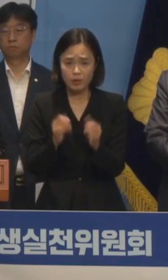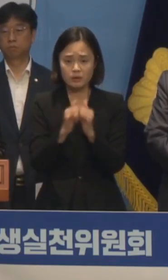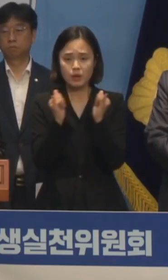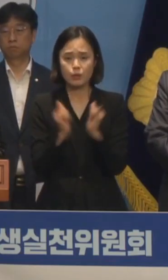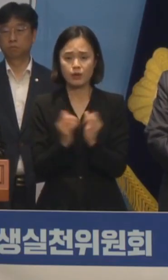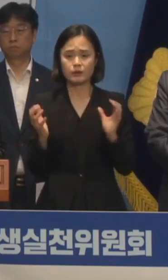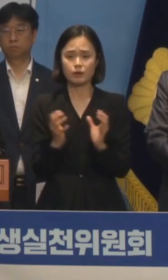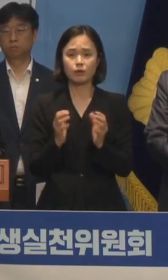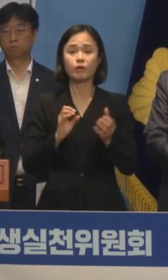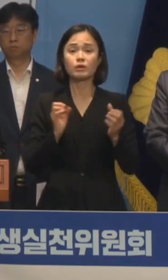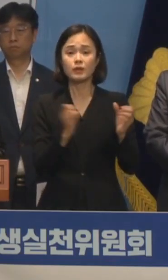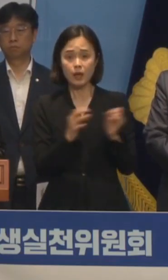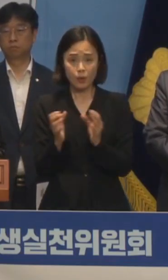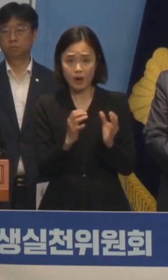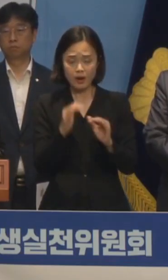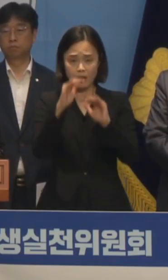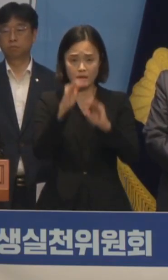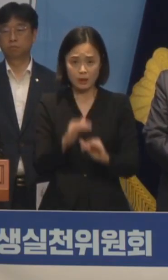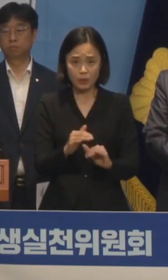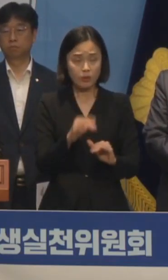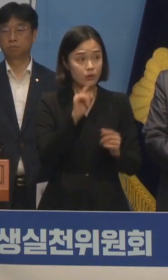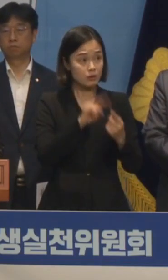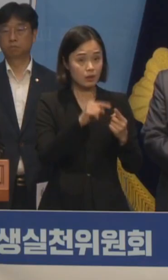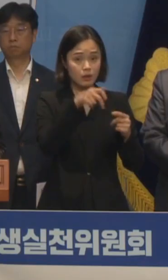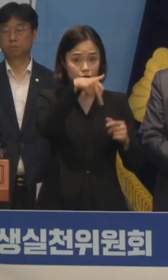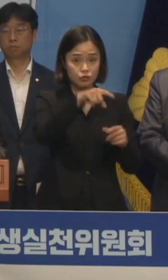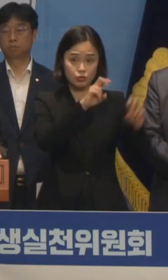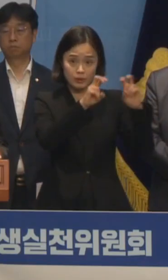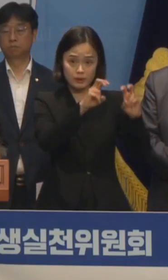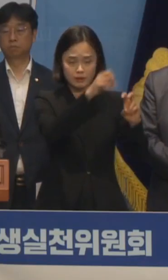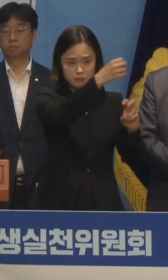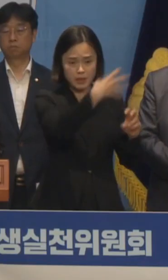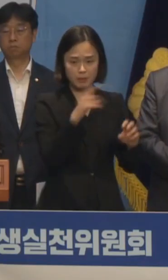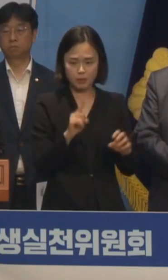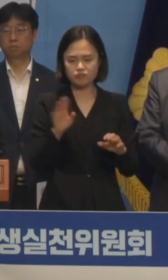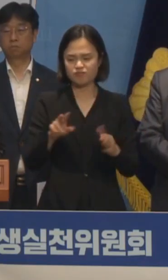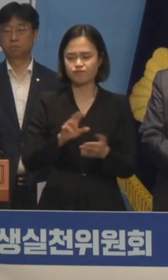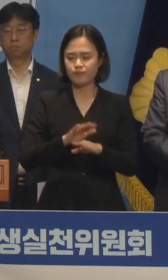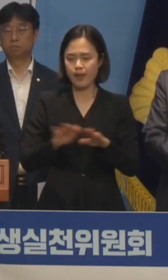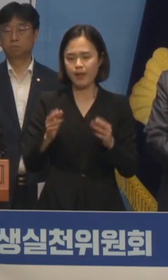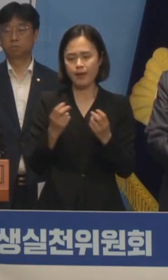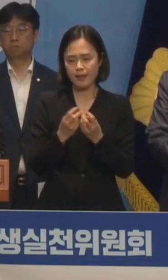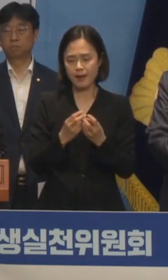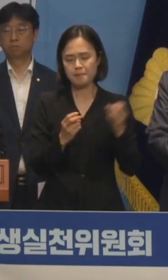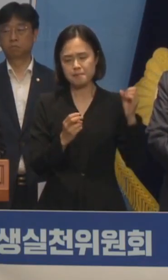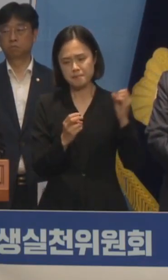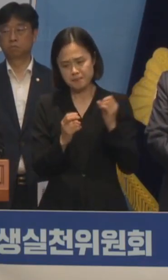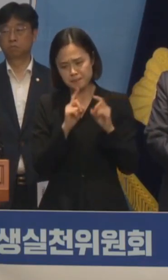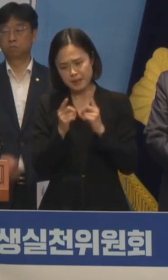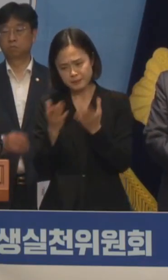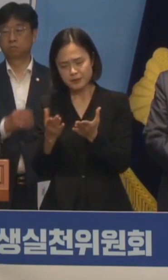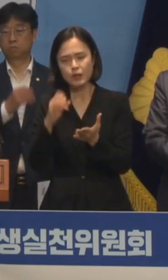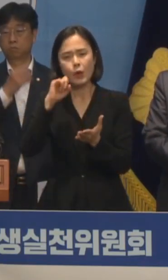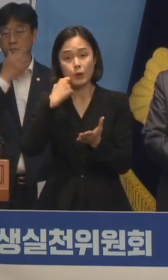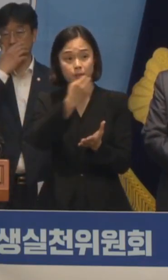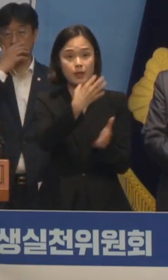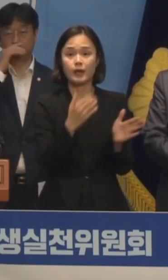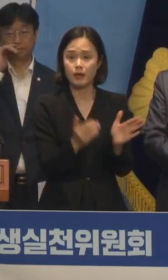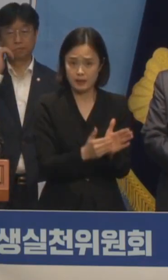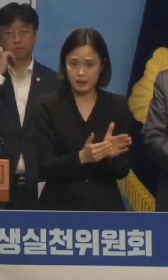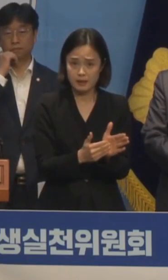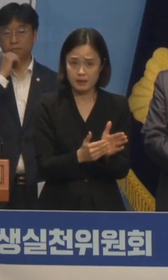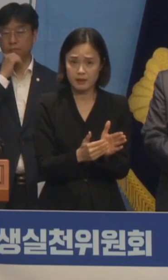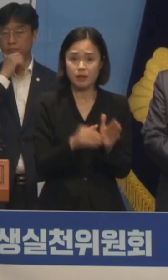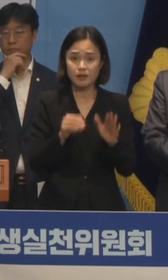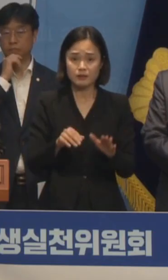제가 확답드리기는 어렵다라고 답변을 했습니다. 여전히 쿠팡은 노동자들을 연료 삼아서 로켓 배송을